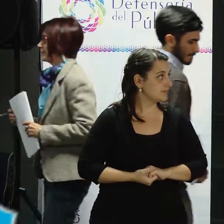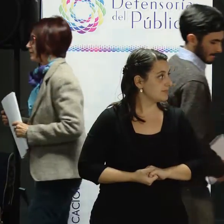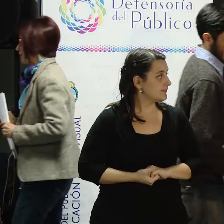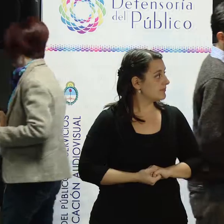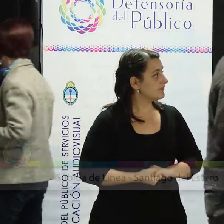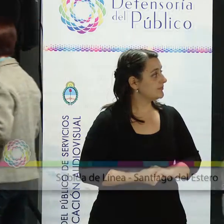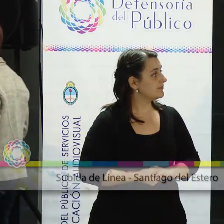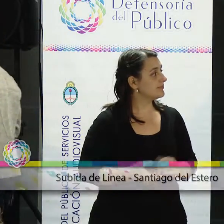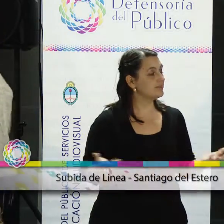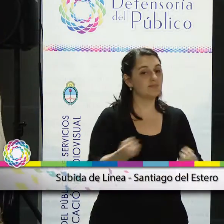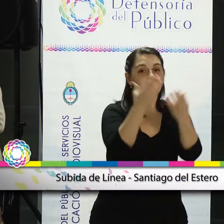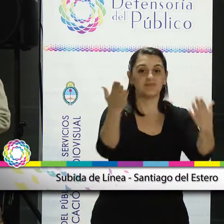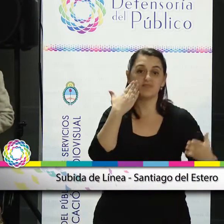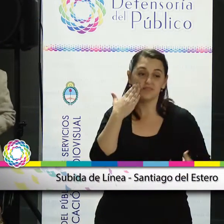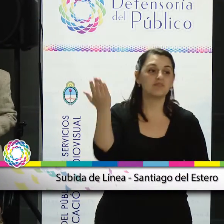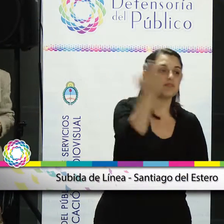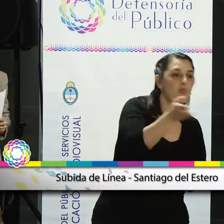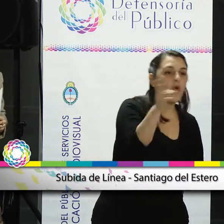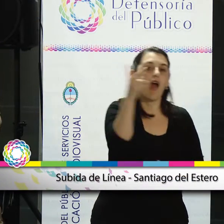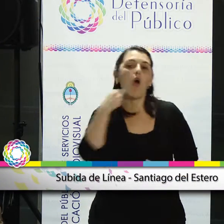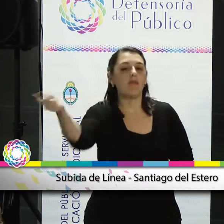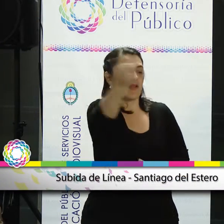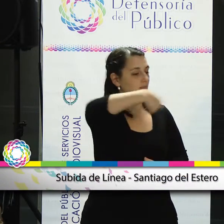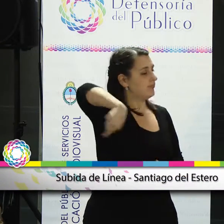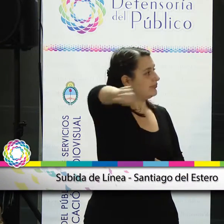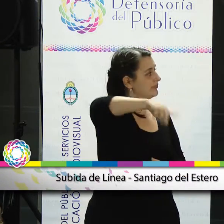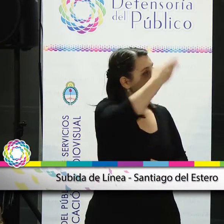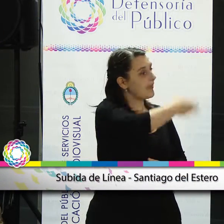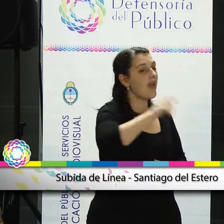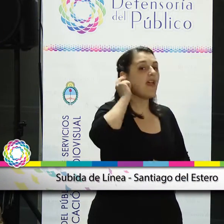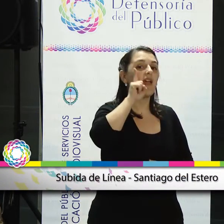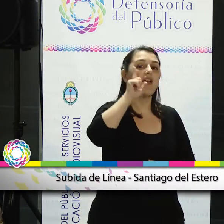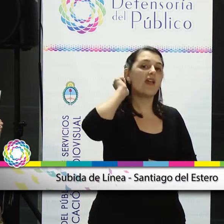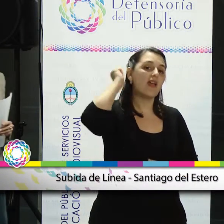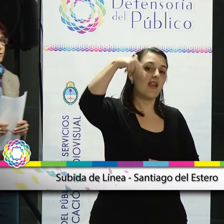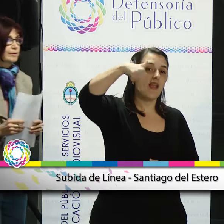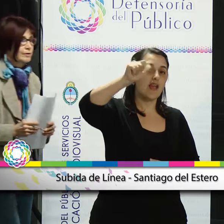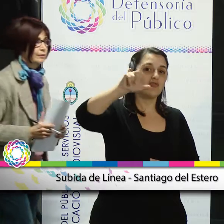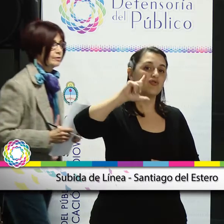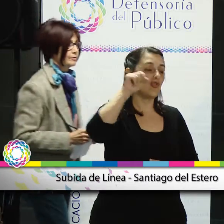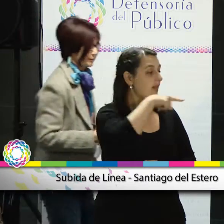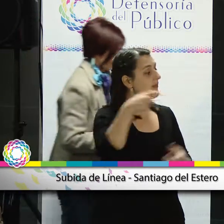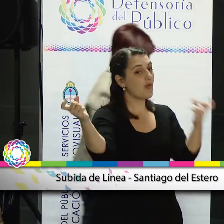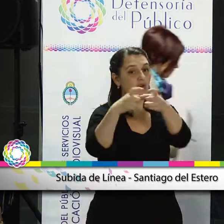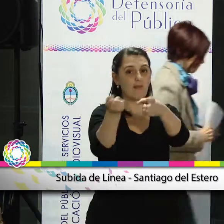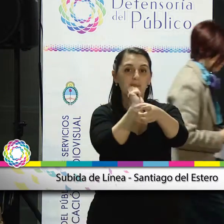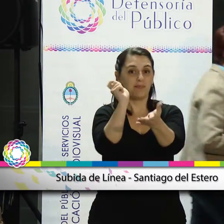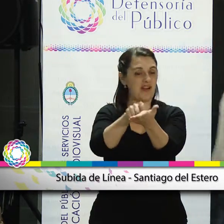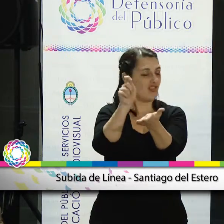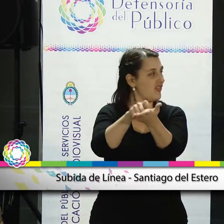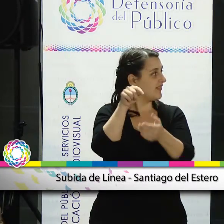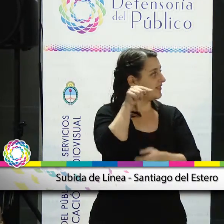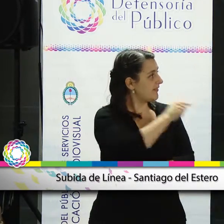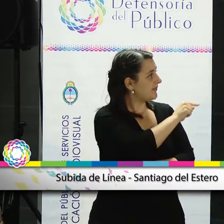buenas tardes buenas tardes a todos ya todas soy ignacio javier periodista de subida de línea e integrante